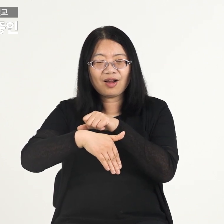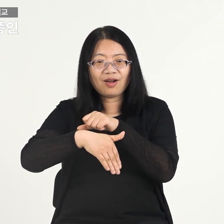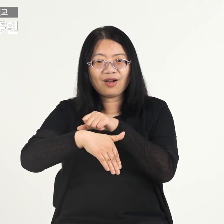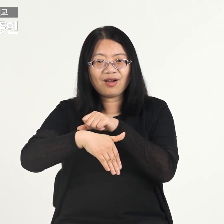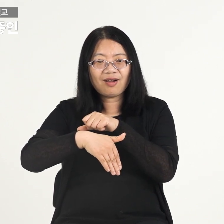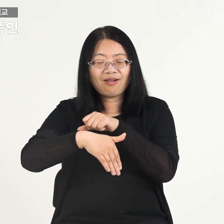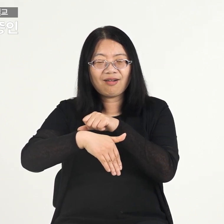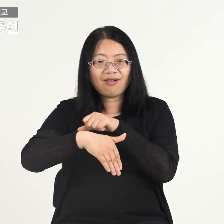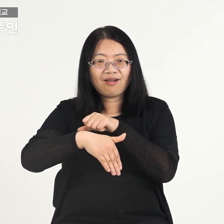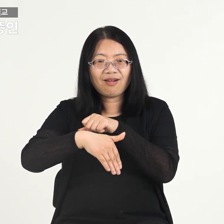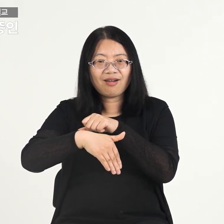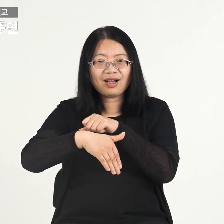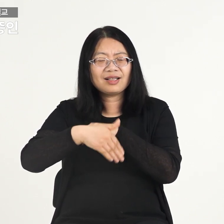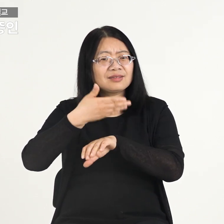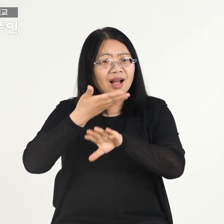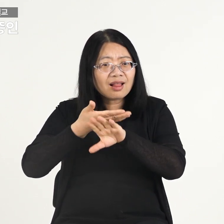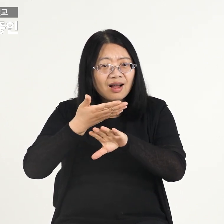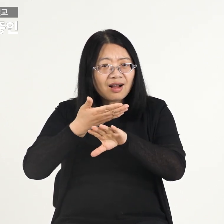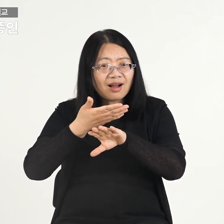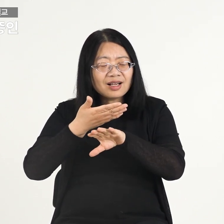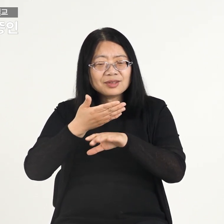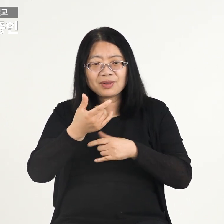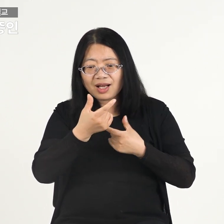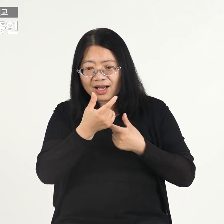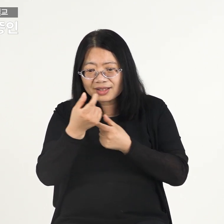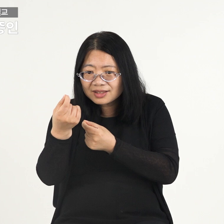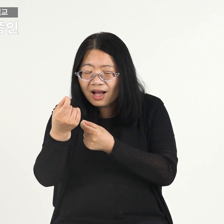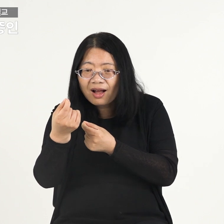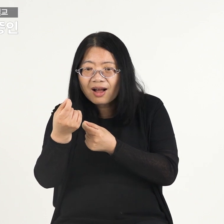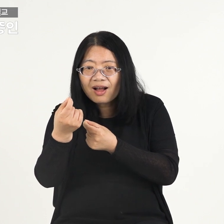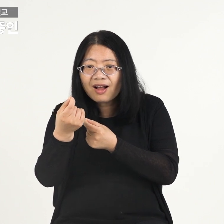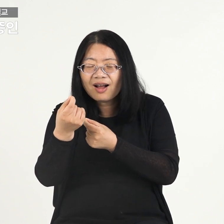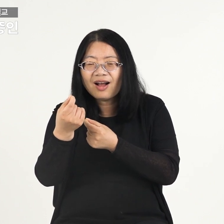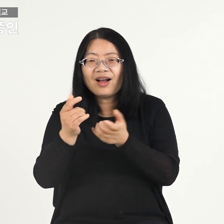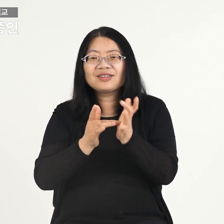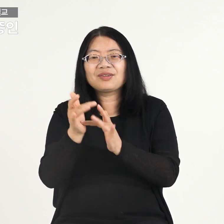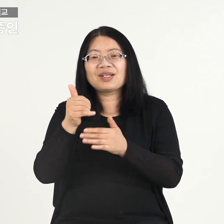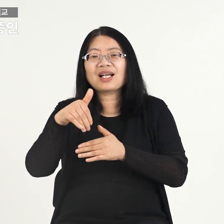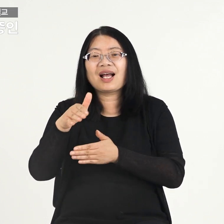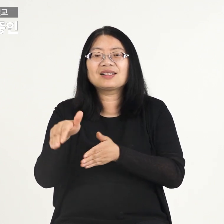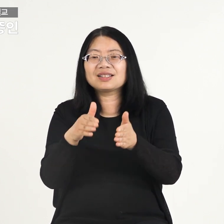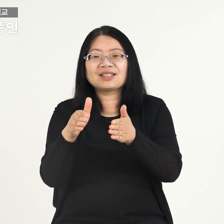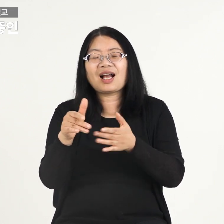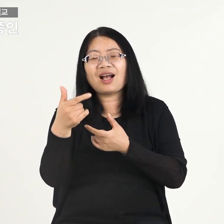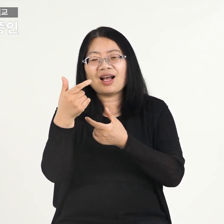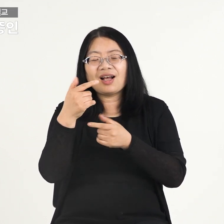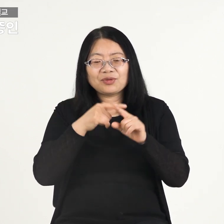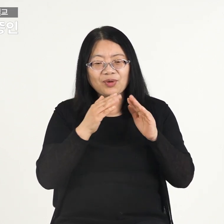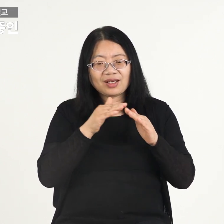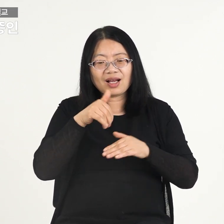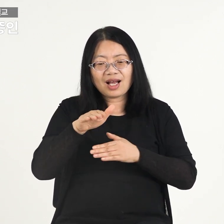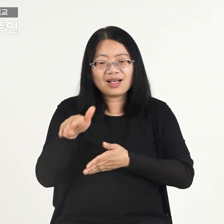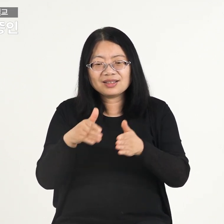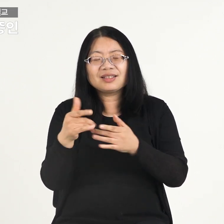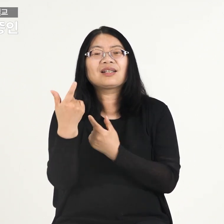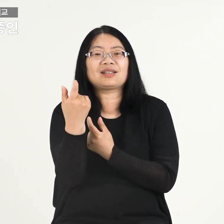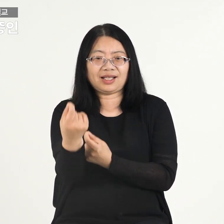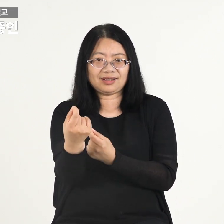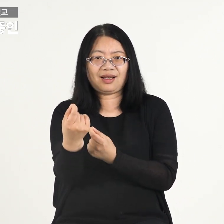요구되어 있습니까? 같은 길로 요구되어 있습니까? 같은 길로 요구됐단 말이에요.